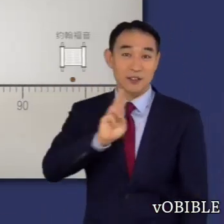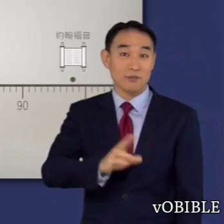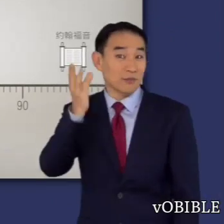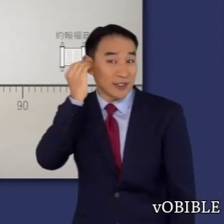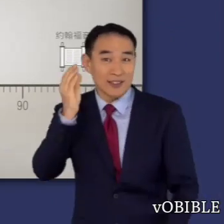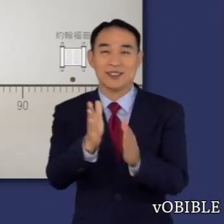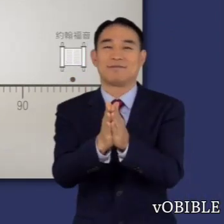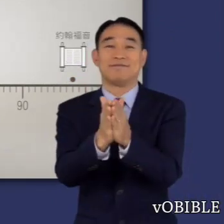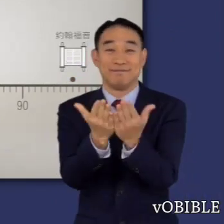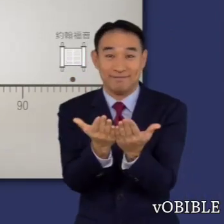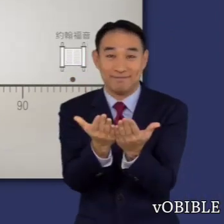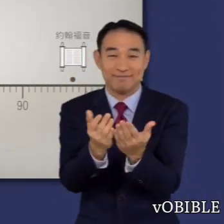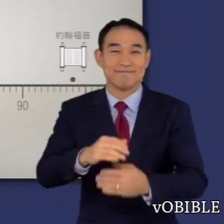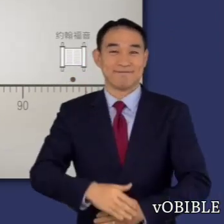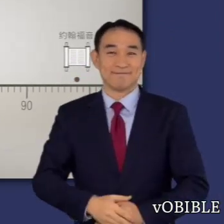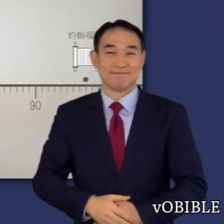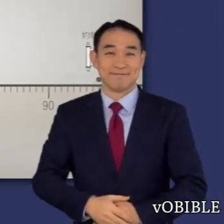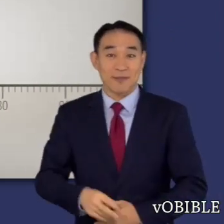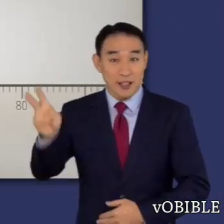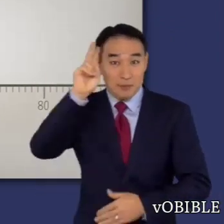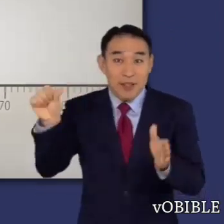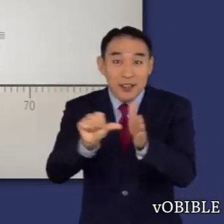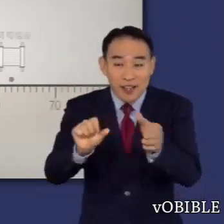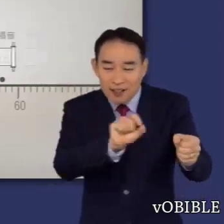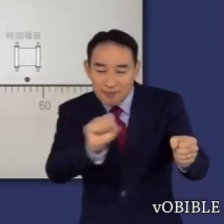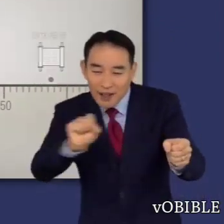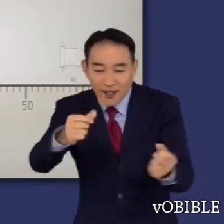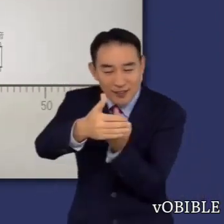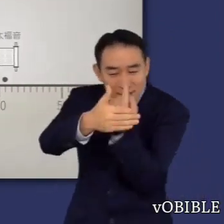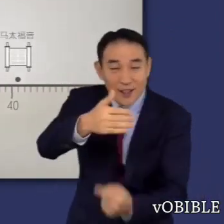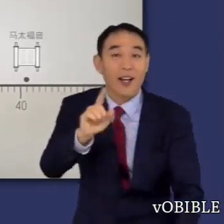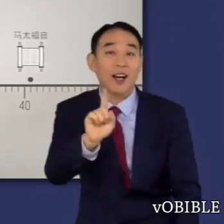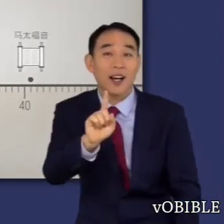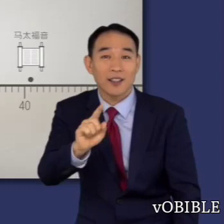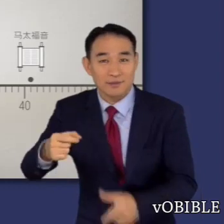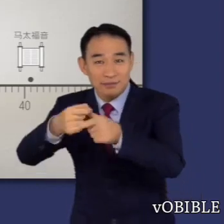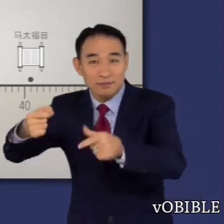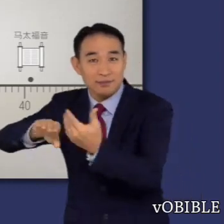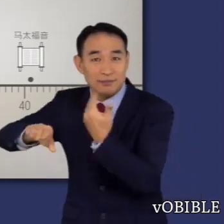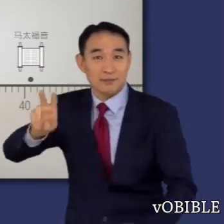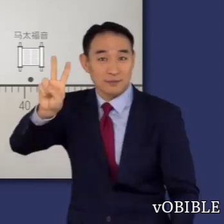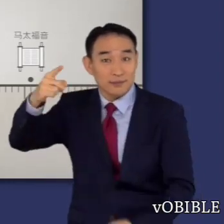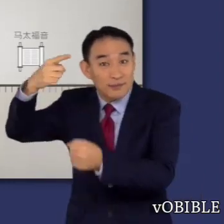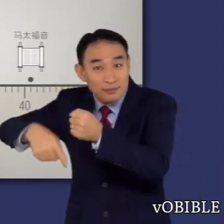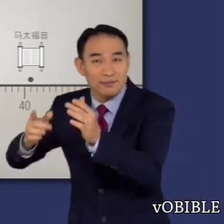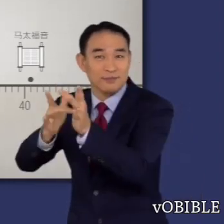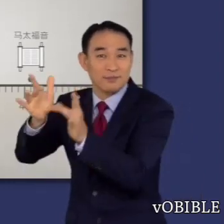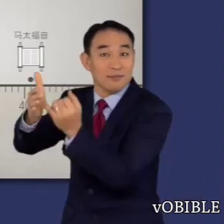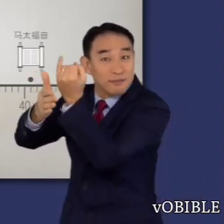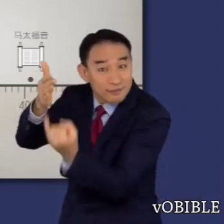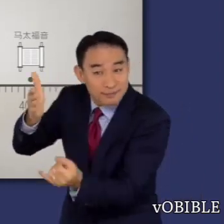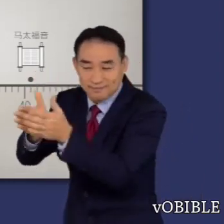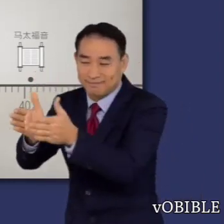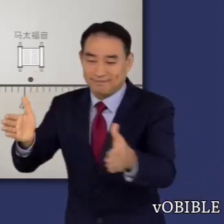书合称为四福音书。马太福音记录了公元前二年到公元33年间